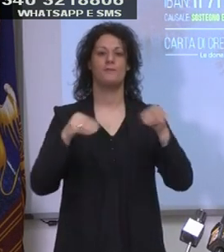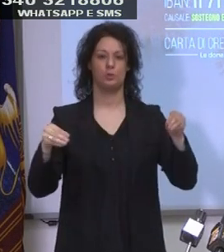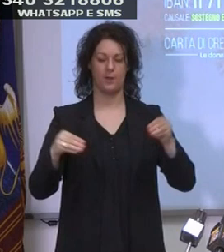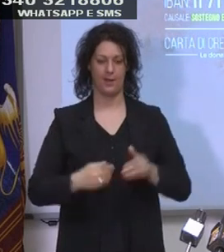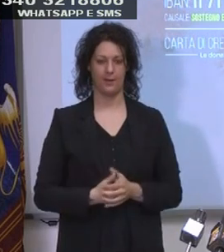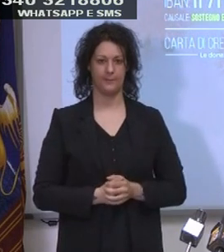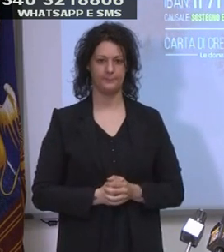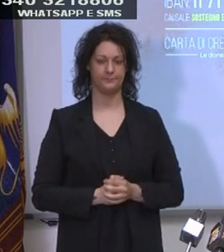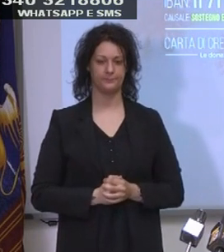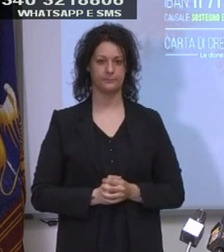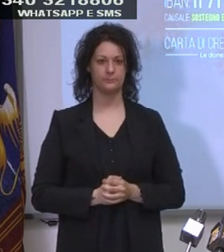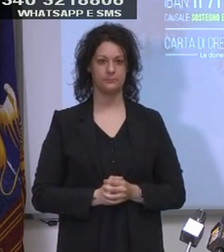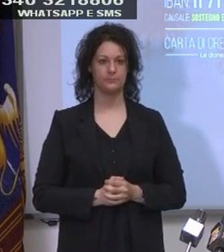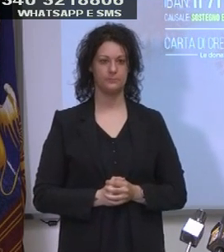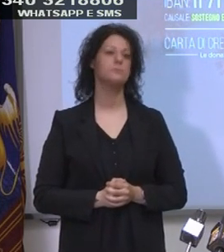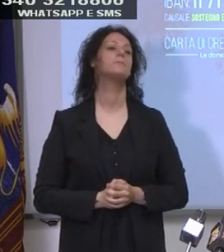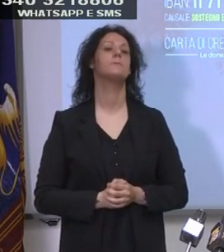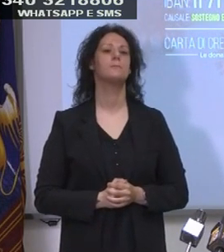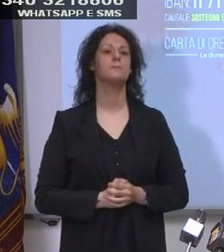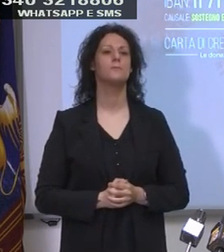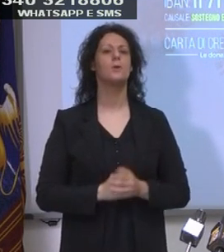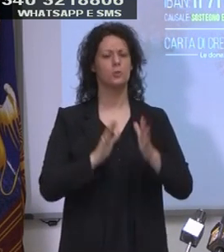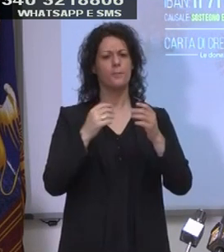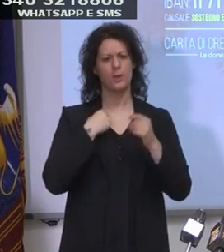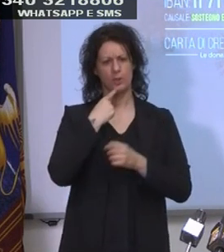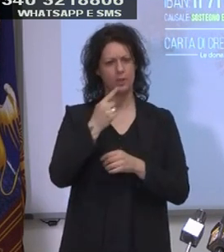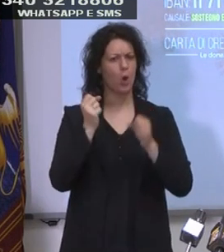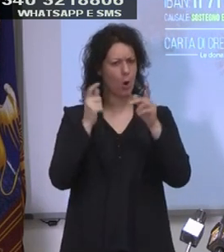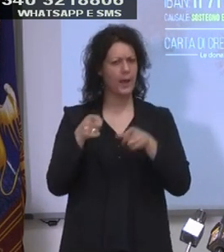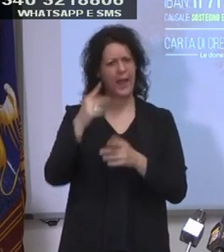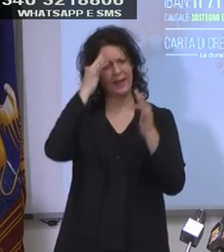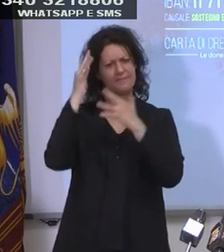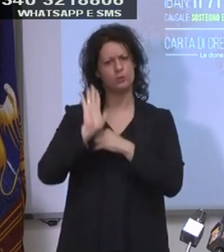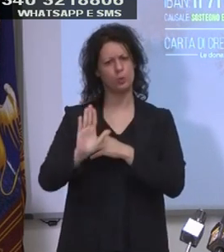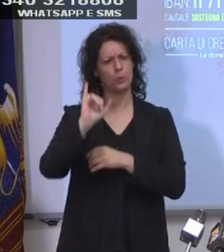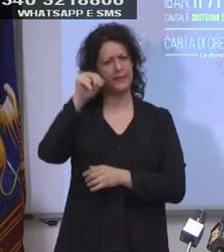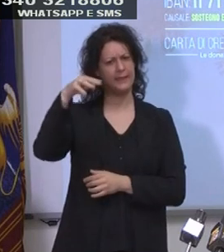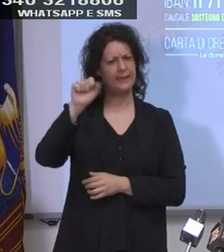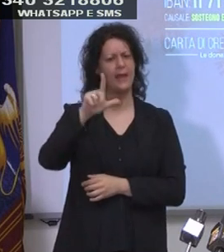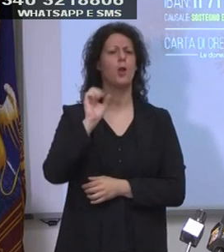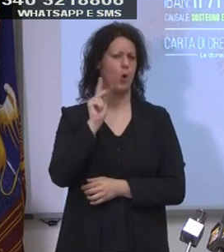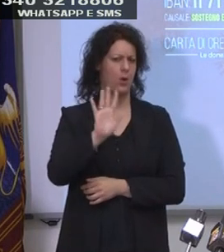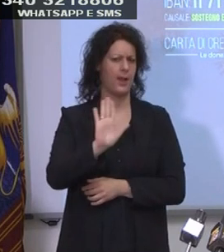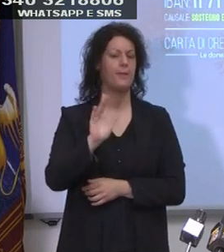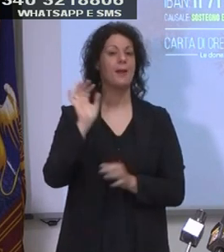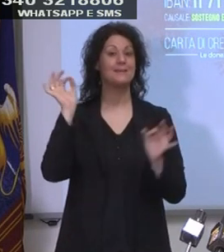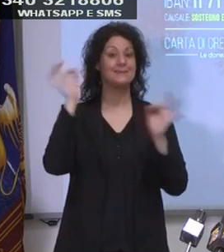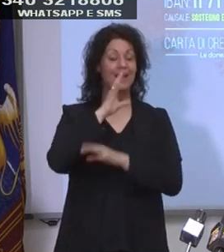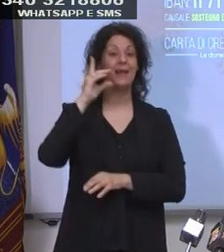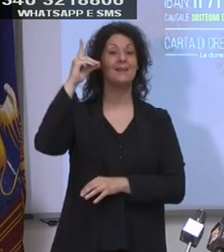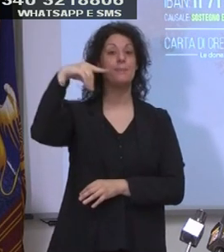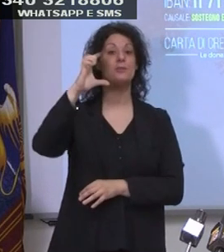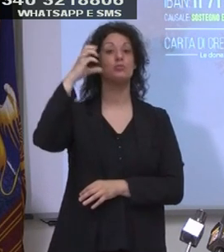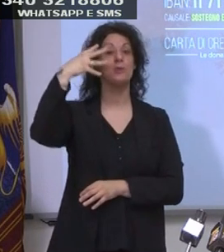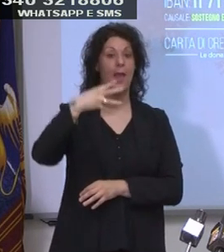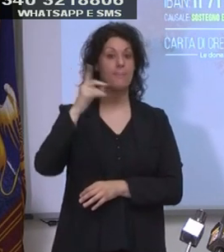cosa, bene tutte queste riflessioni dell'INAI, però resta un problema che se il DPCM legherà le aperture